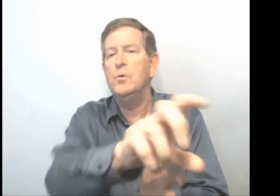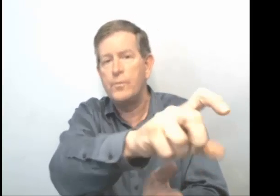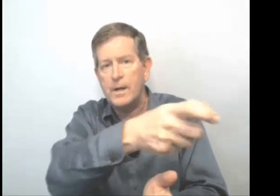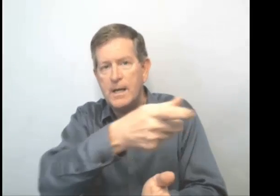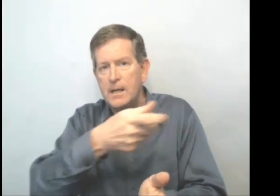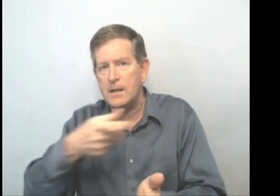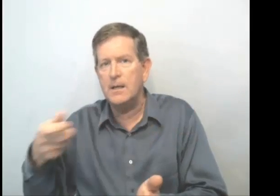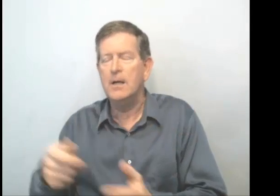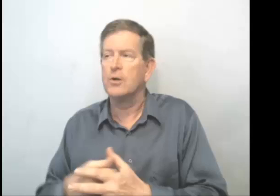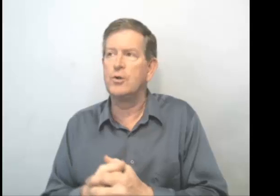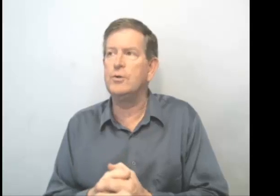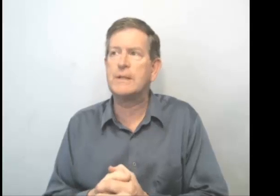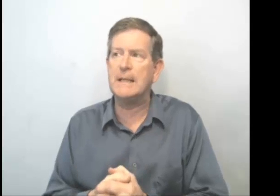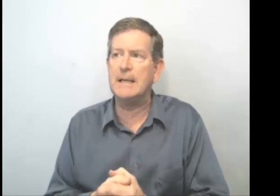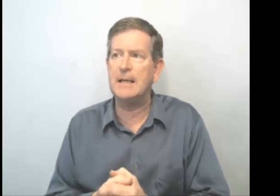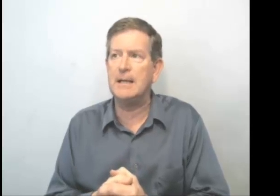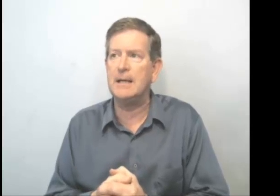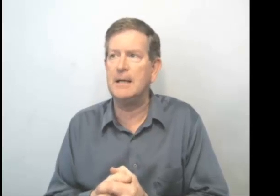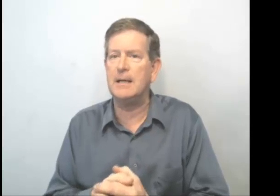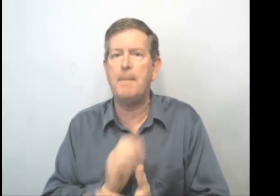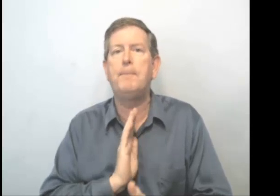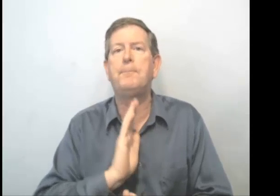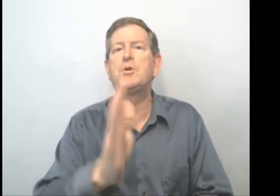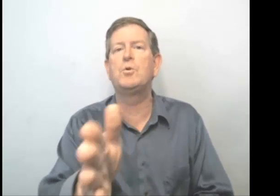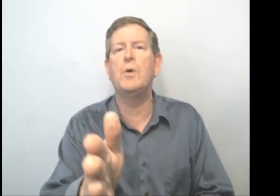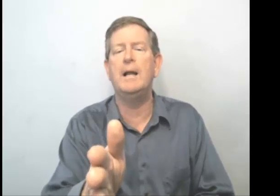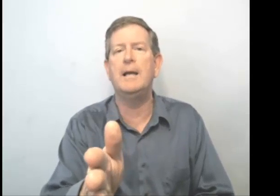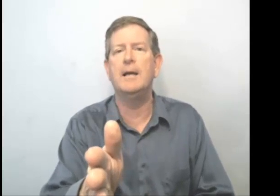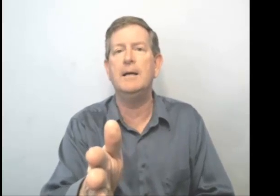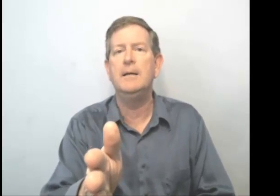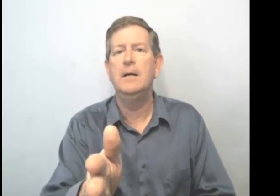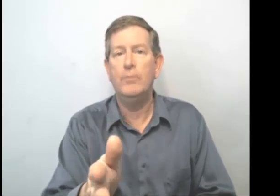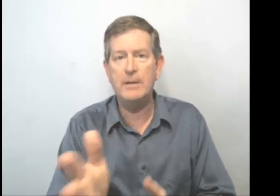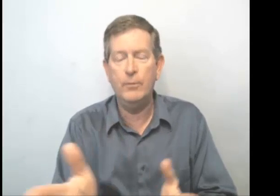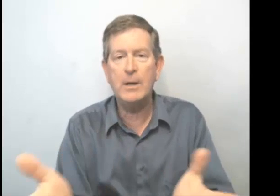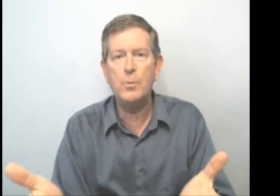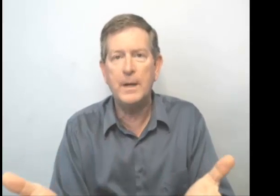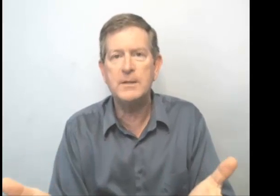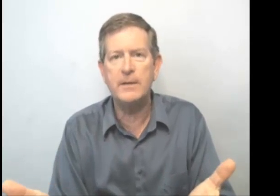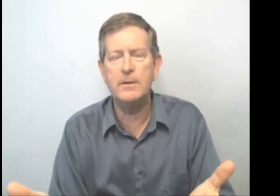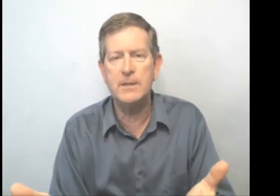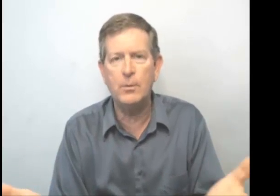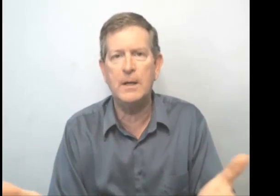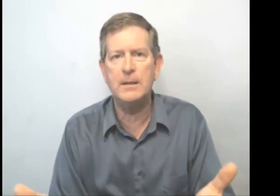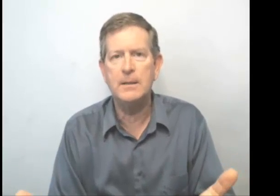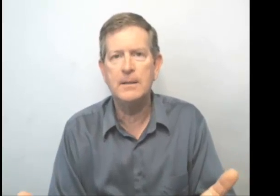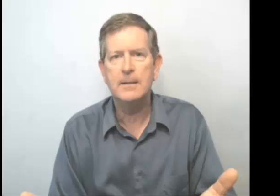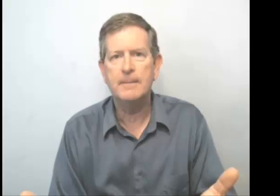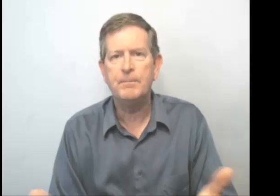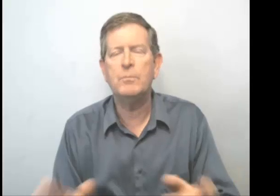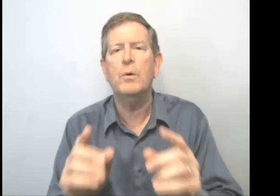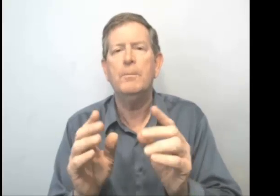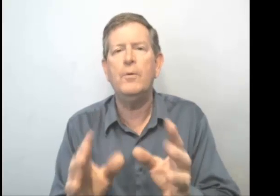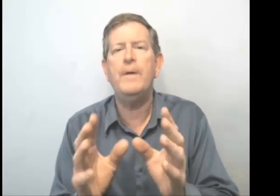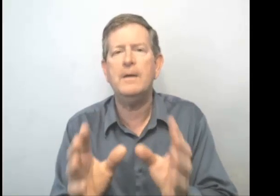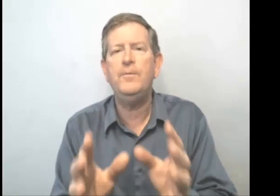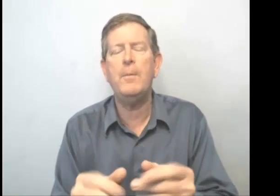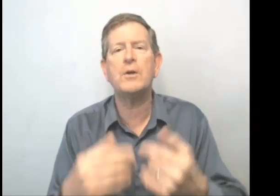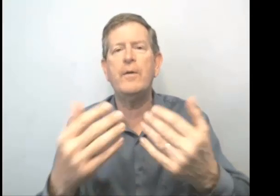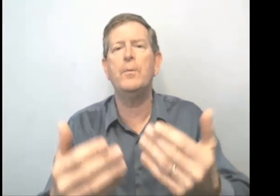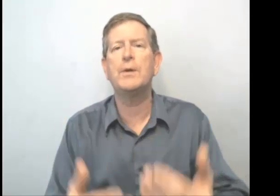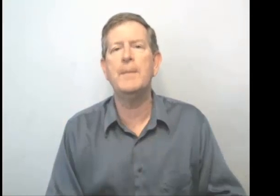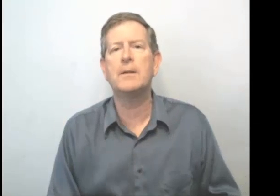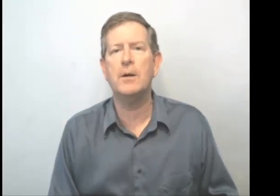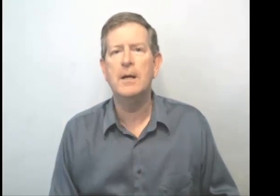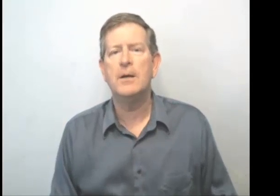depuis ouvrir jusqu'à... Allez, hein? Vous les comprenez ces mots-là? Bon, pour vérifier, moi